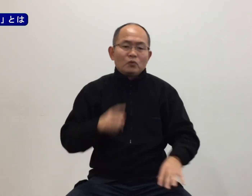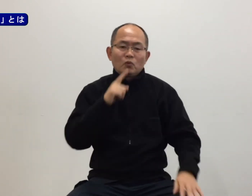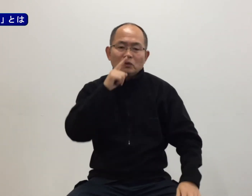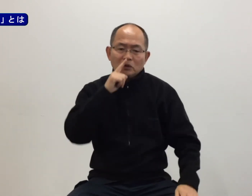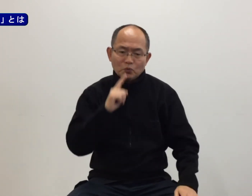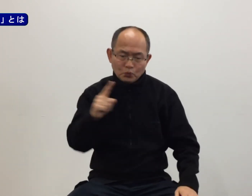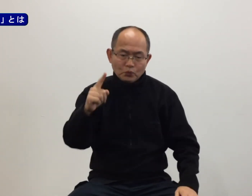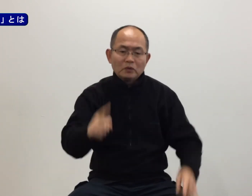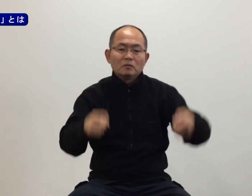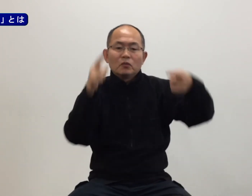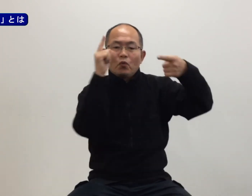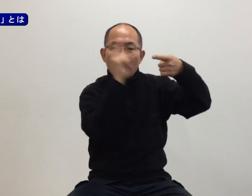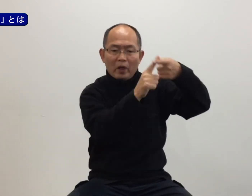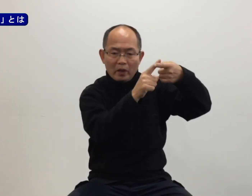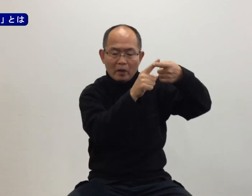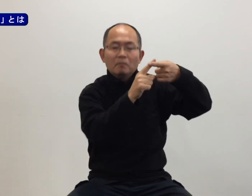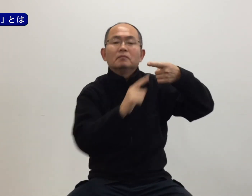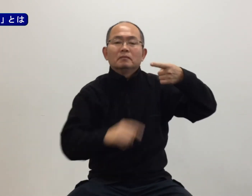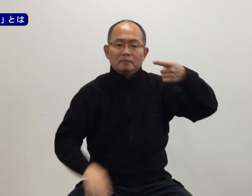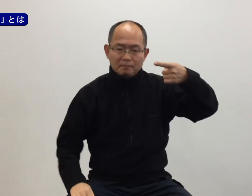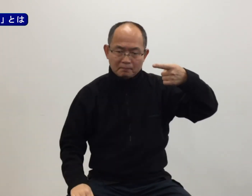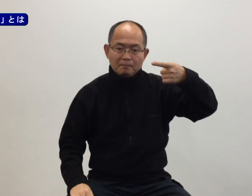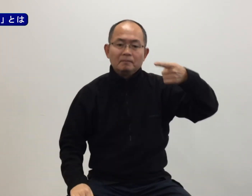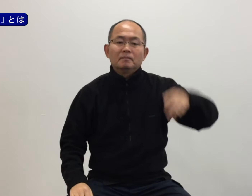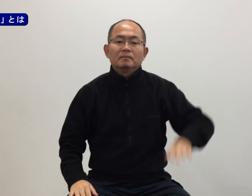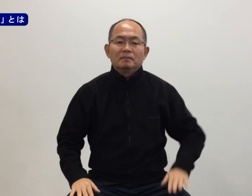というのがこれに該当します